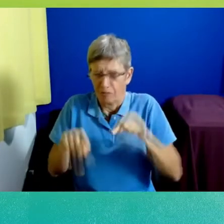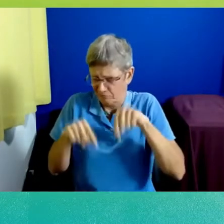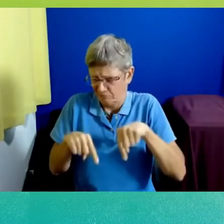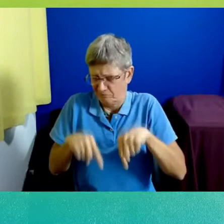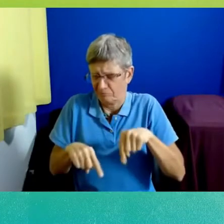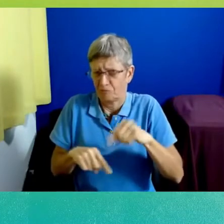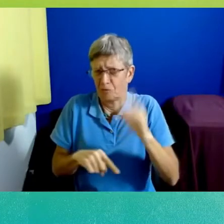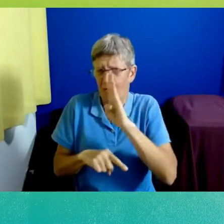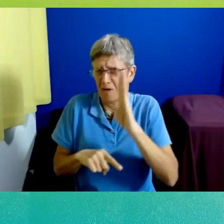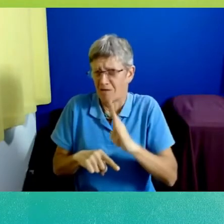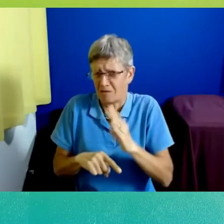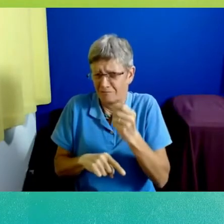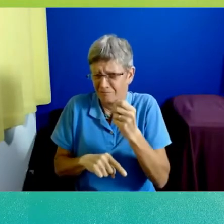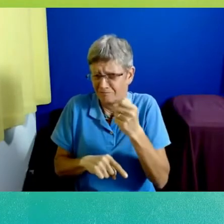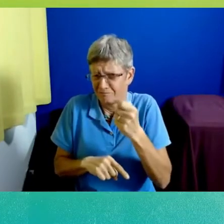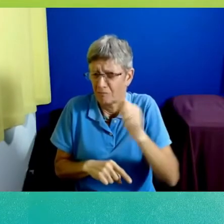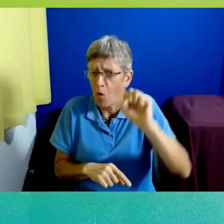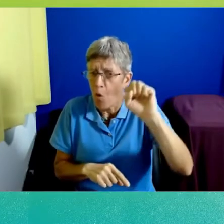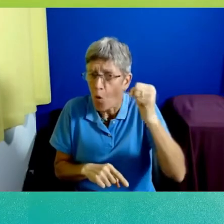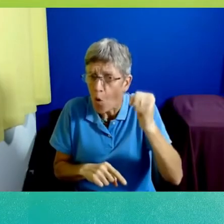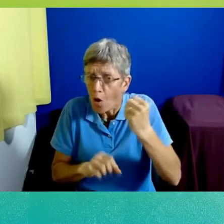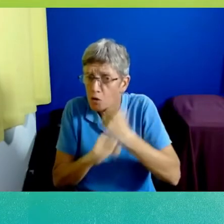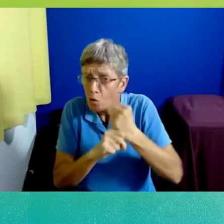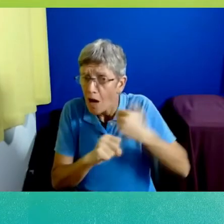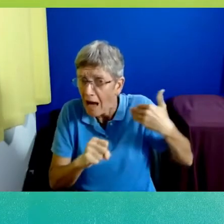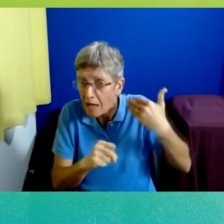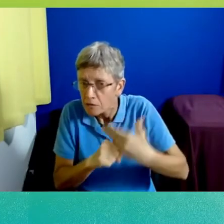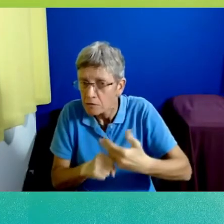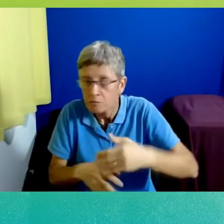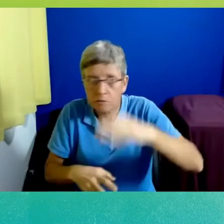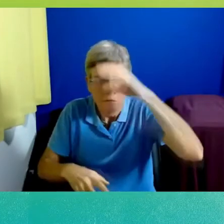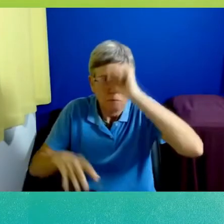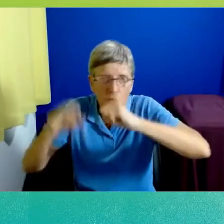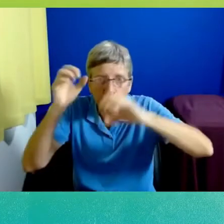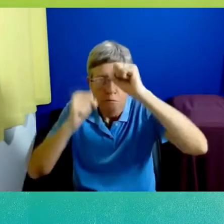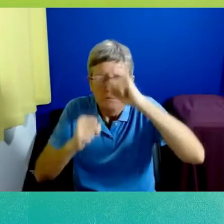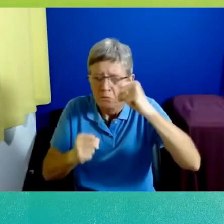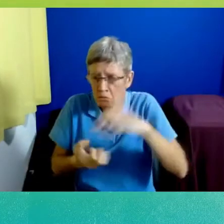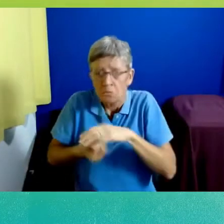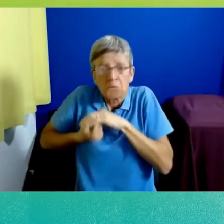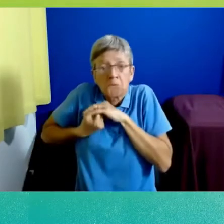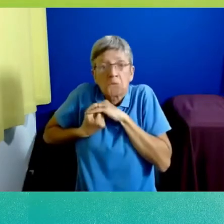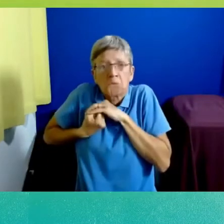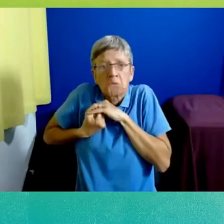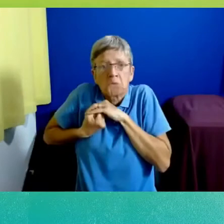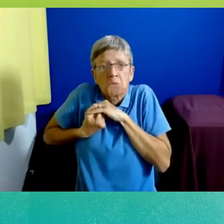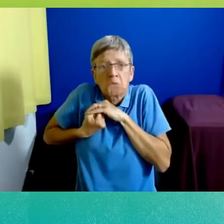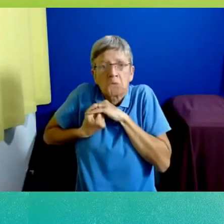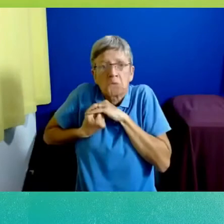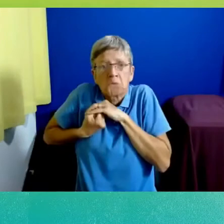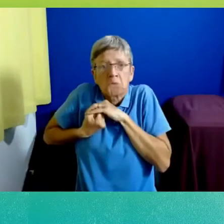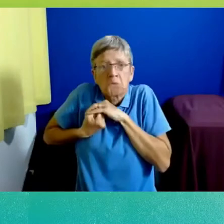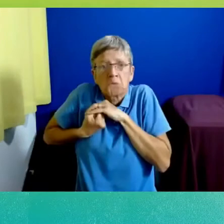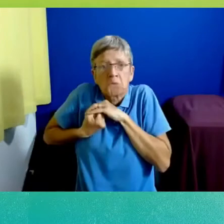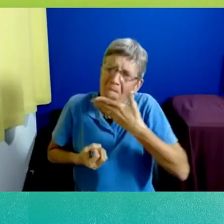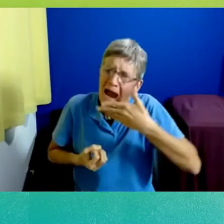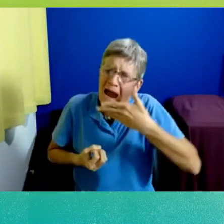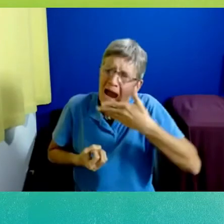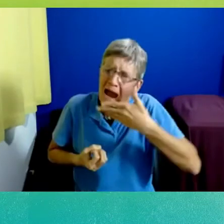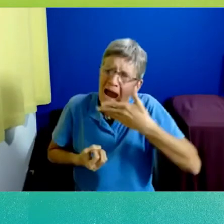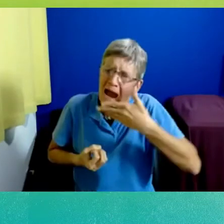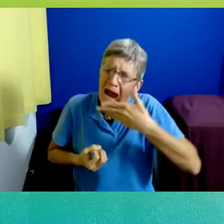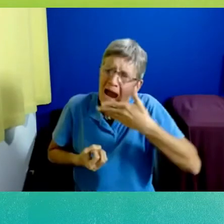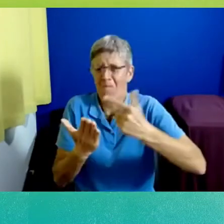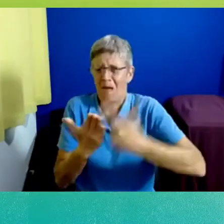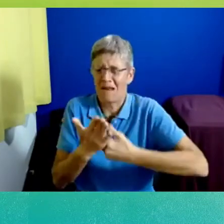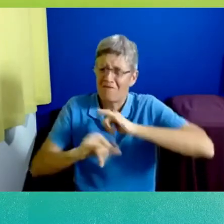O livro, aqui no Brasil, eu estou aqui há 8 anos, estou aprendendo,